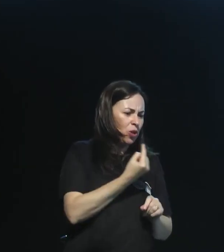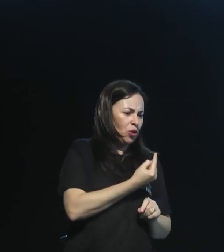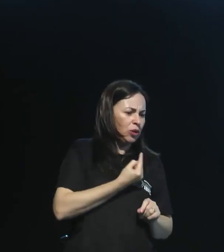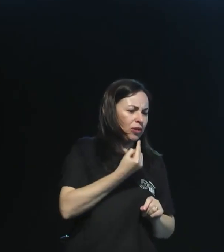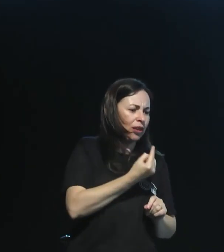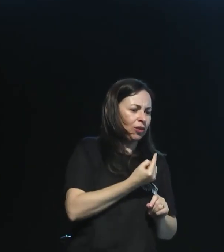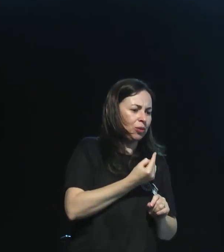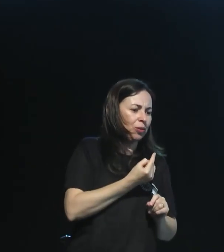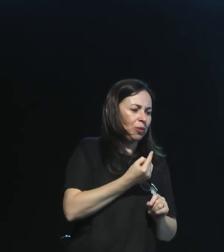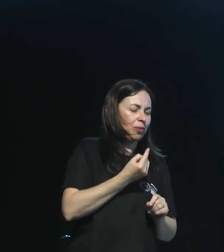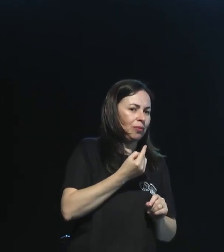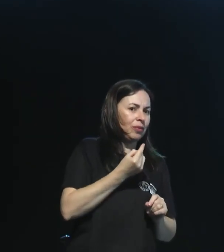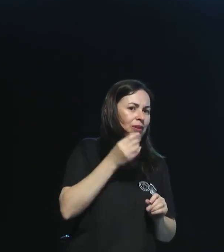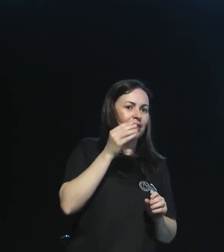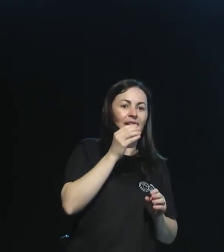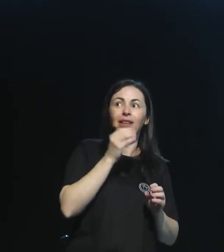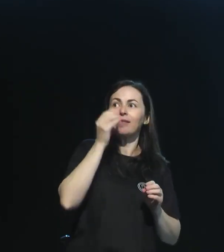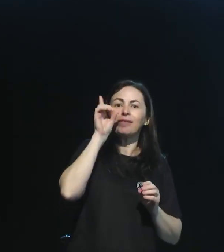se você